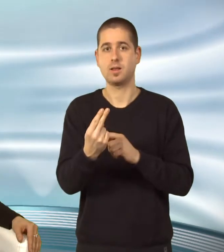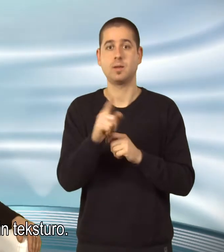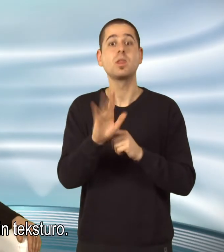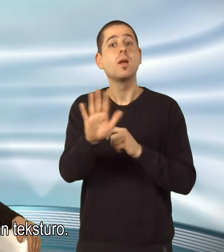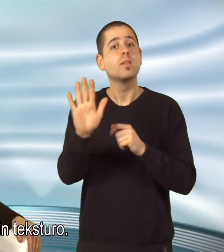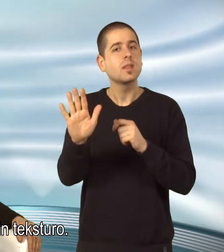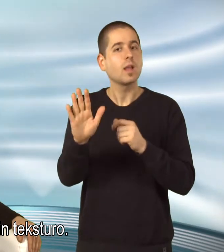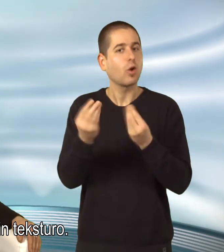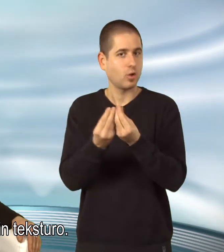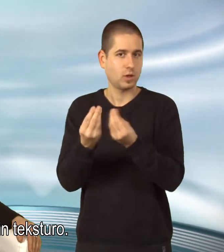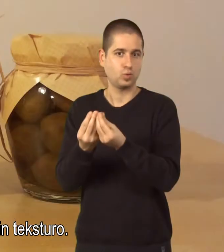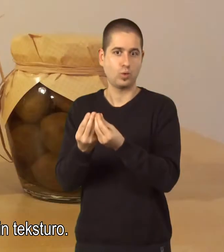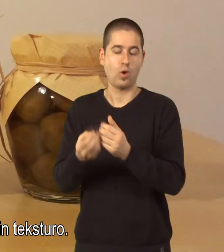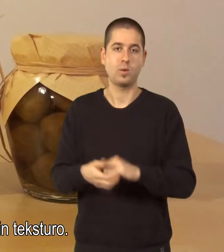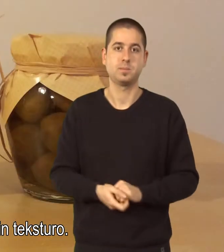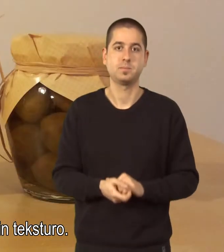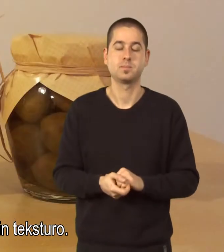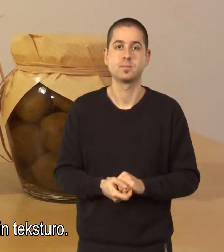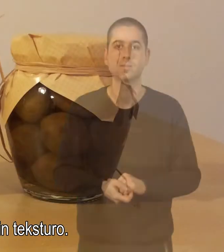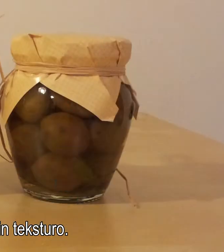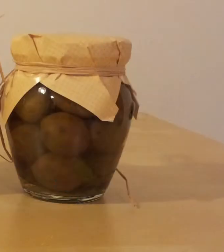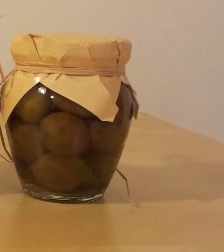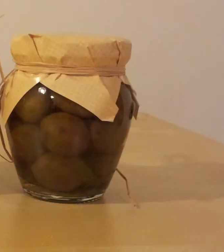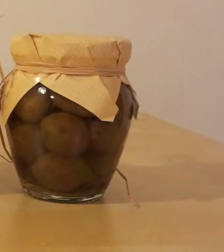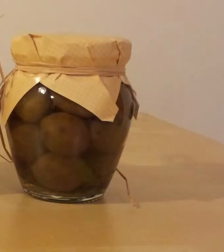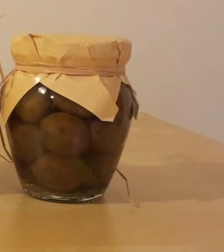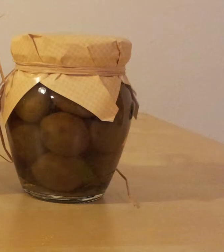okus, videz in njeno teksturo.